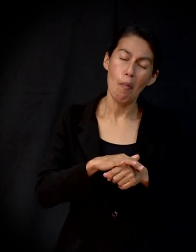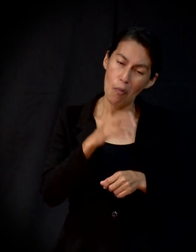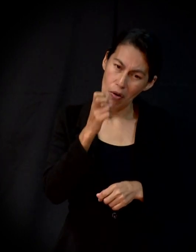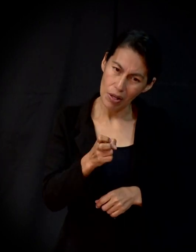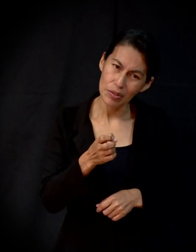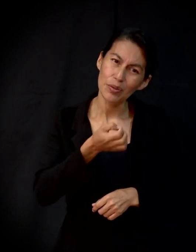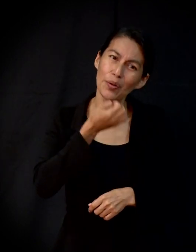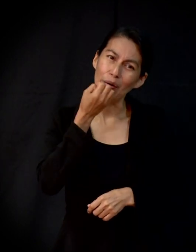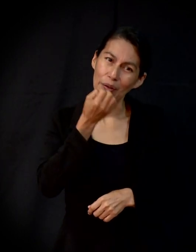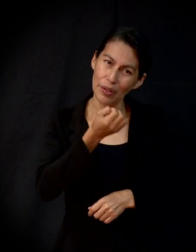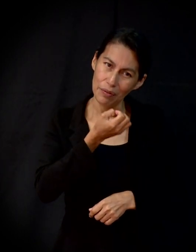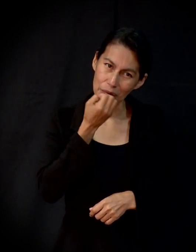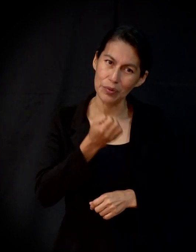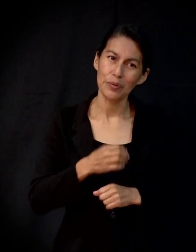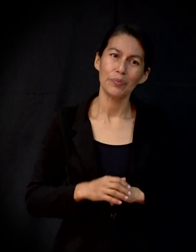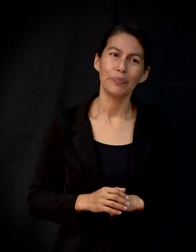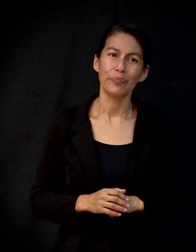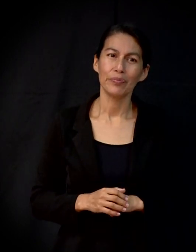eso.